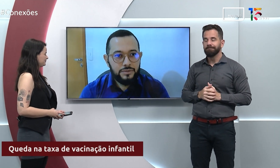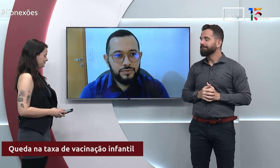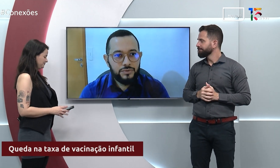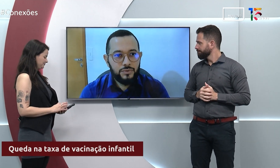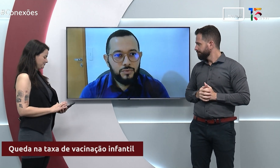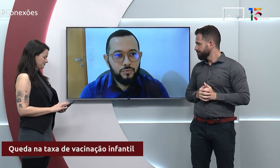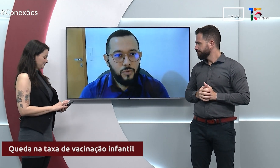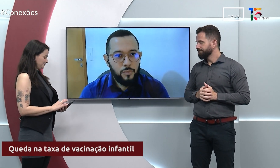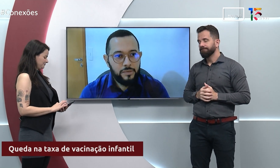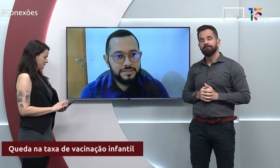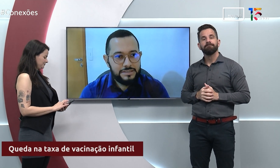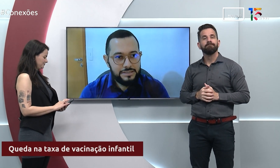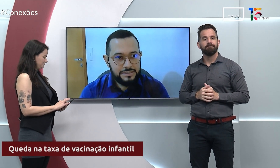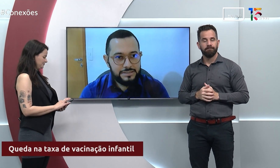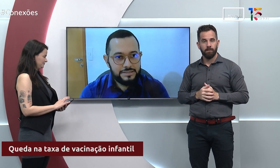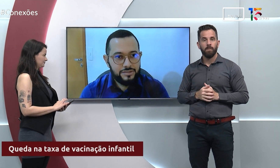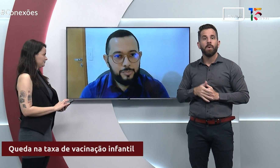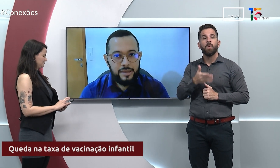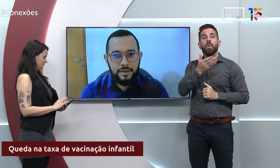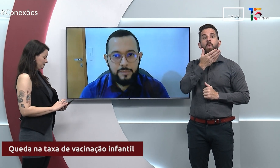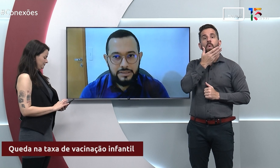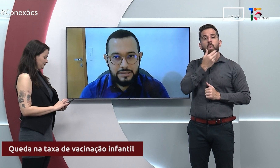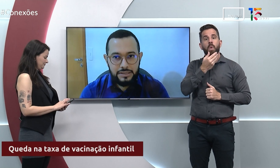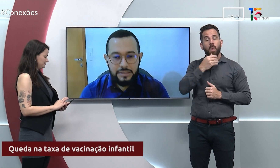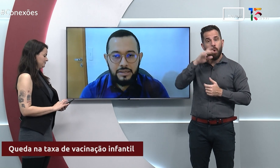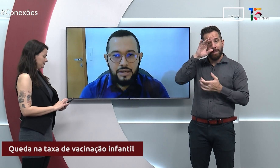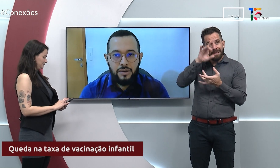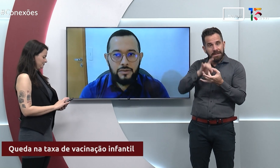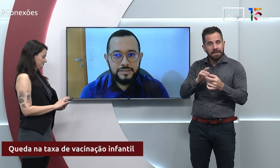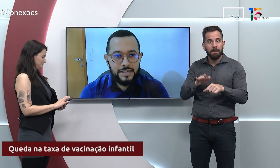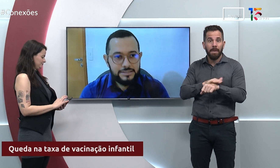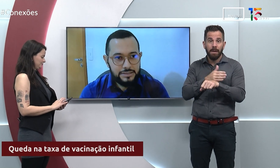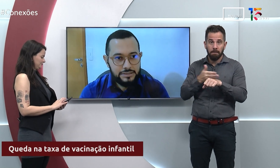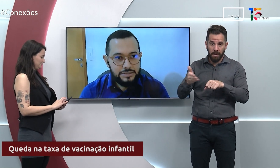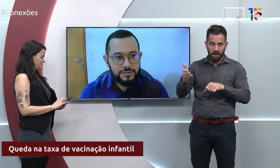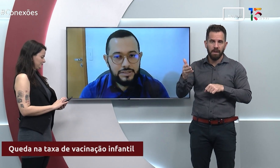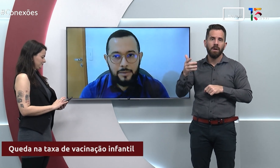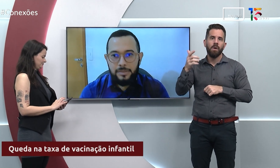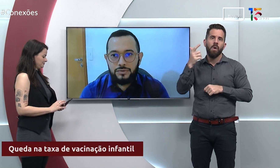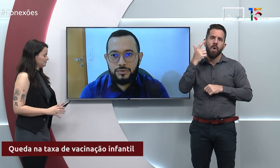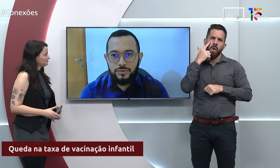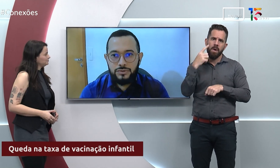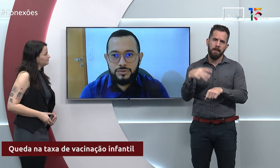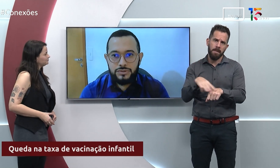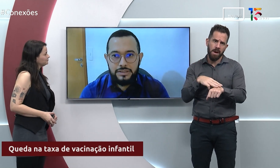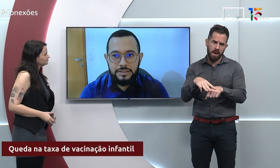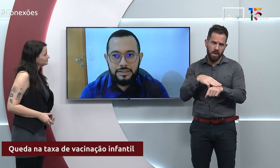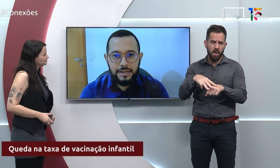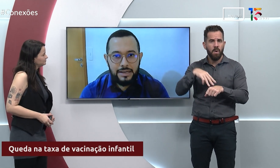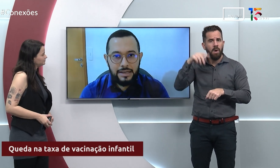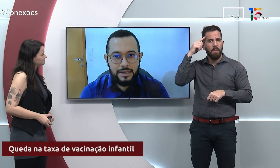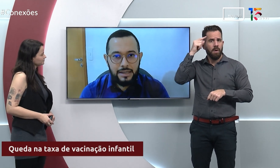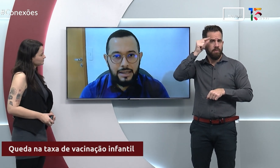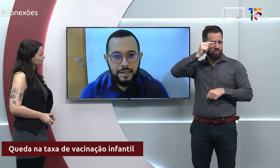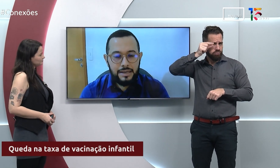Certo, eu sou um homem cis, de pele branca, olhos castanhos, cabelos curtos